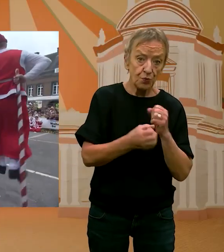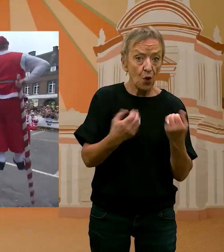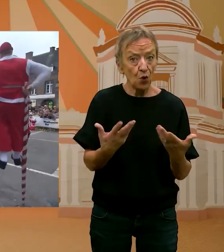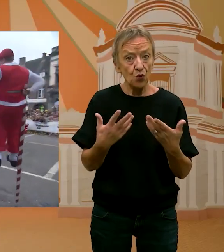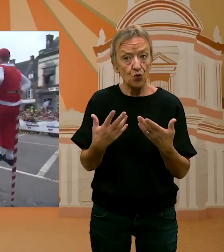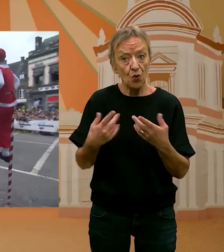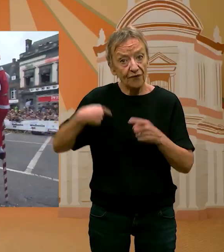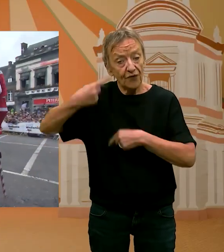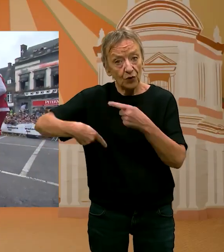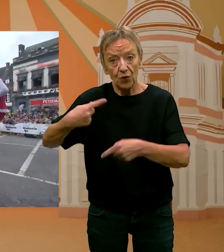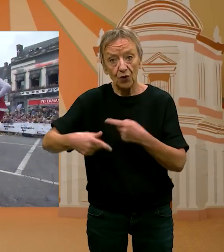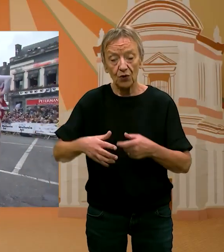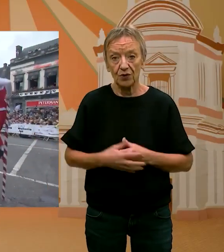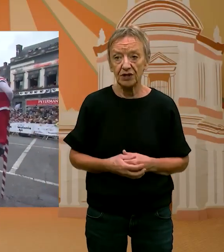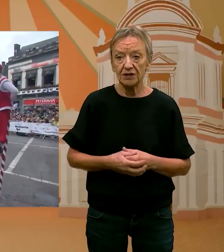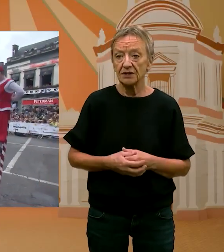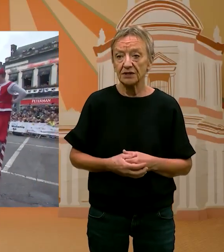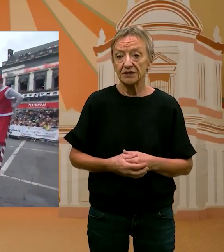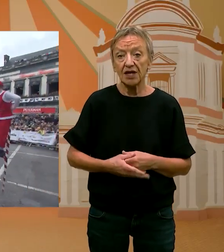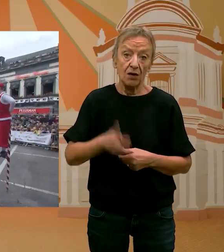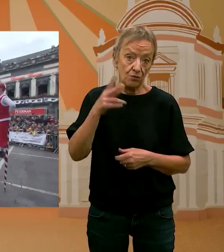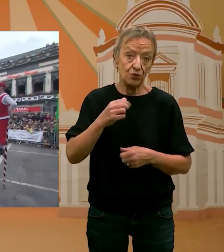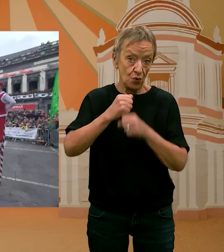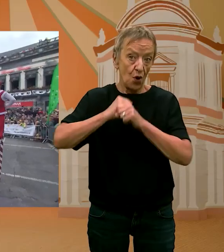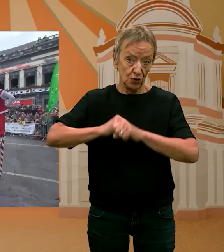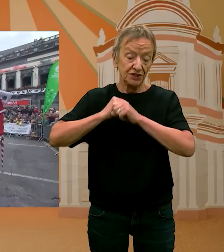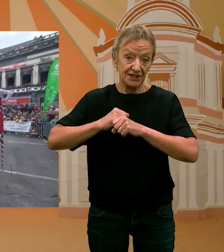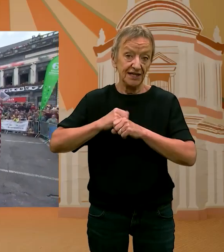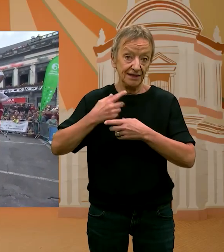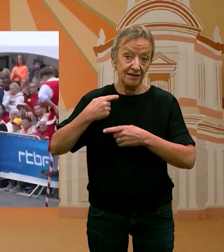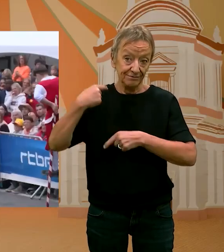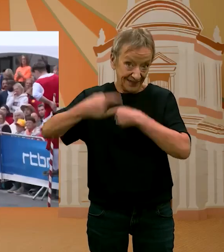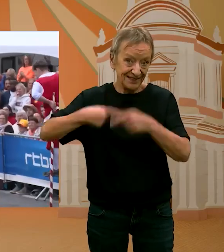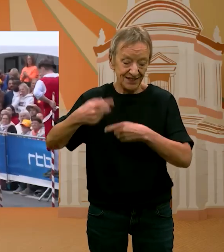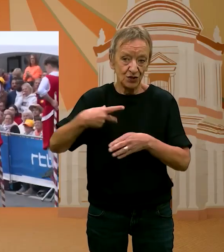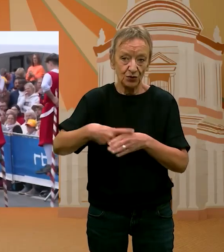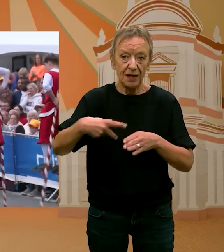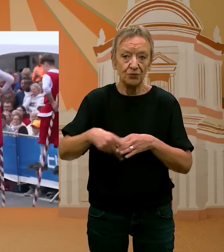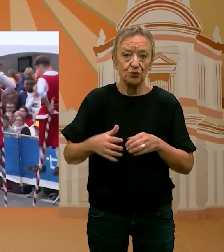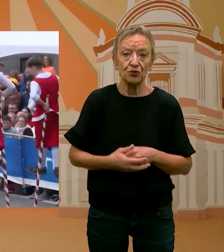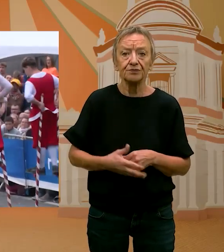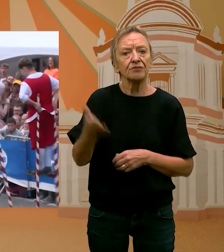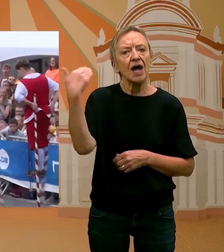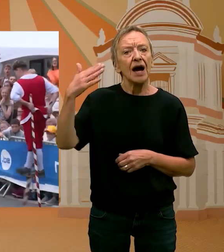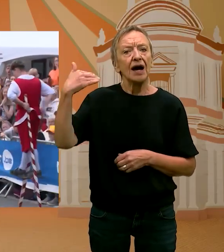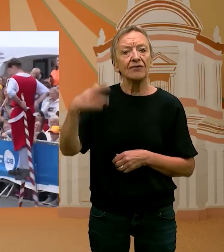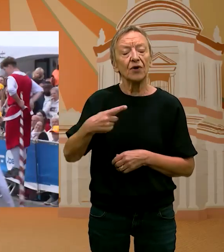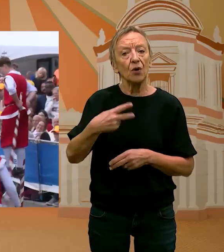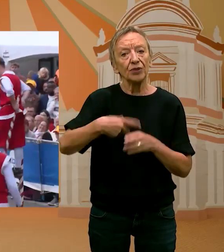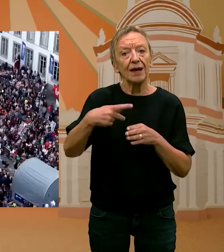ancienne à Namur, la plus ancienne date de 1411, qui consistait à utiliser les échasses lorsqu'il y avait des inondations, parce qu'évidemment la population n'avait pas tous un